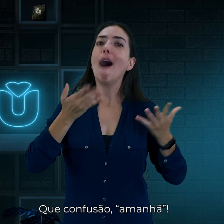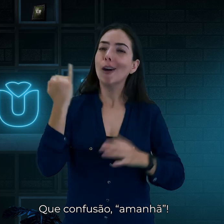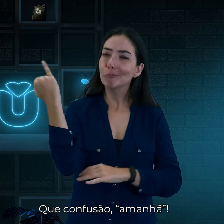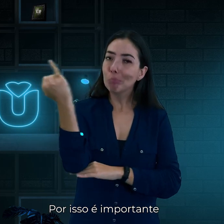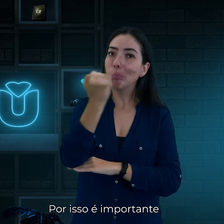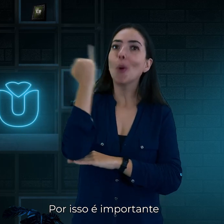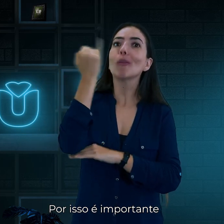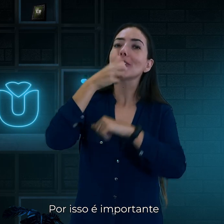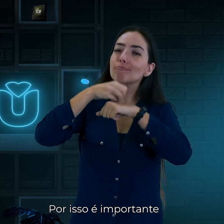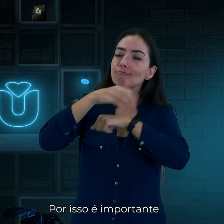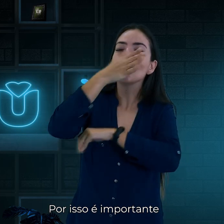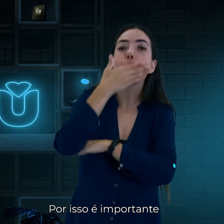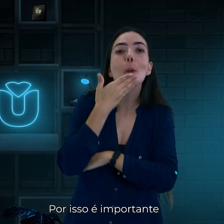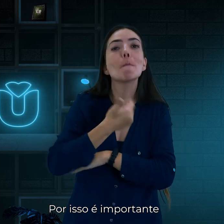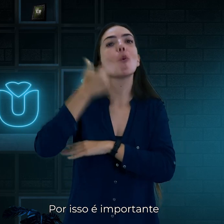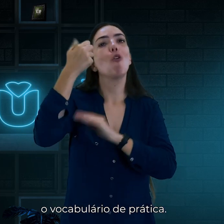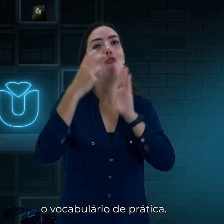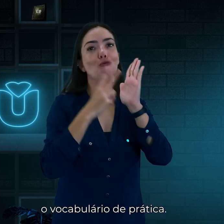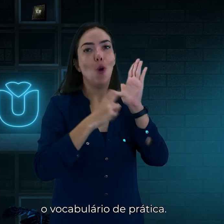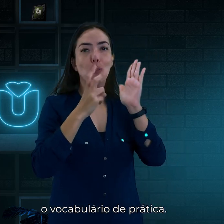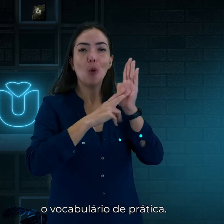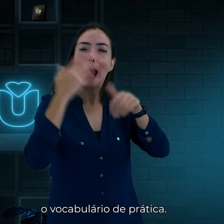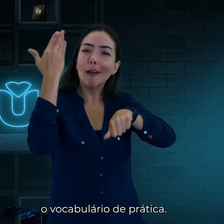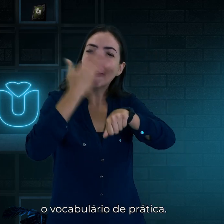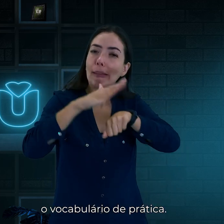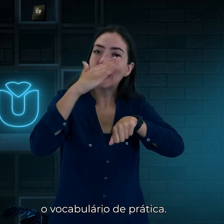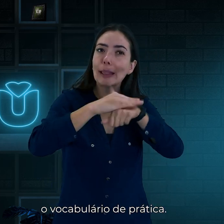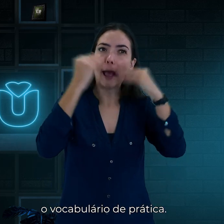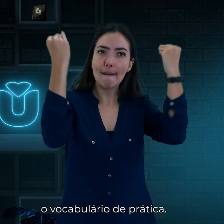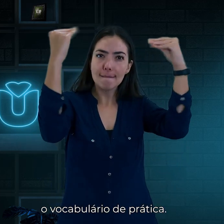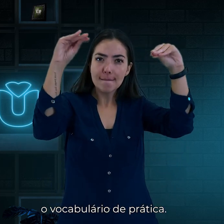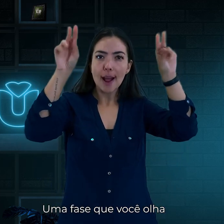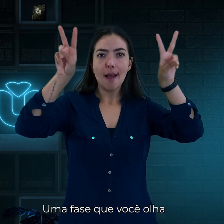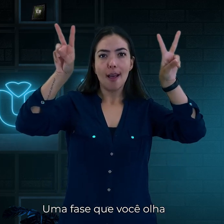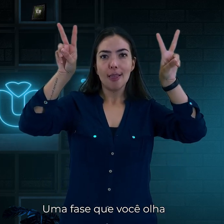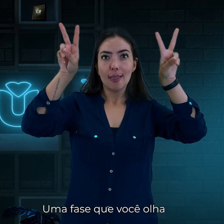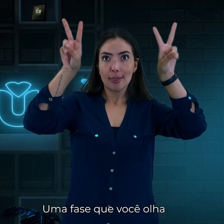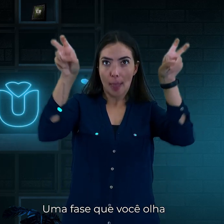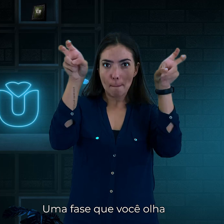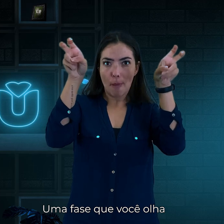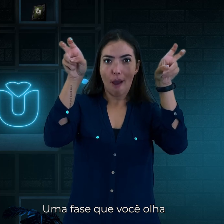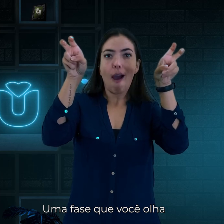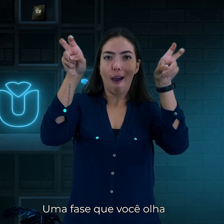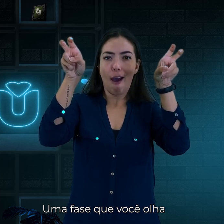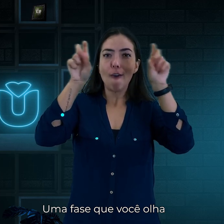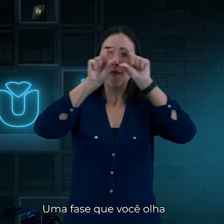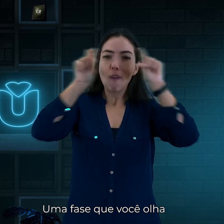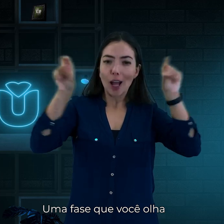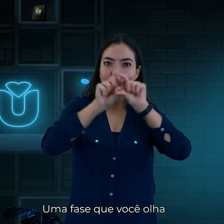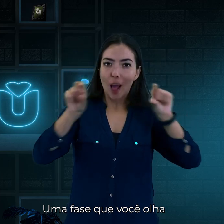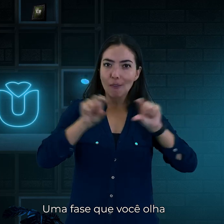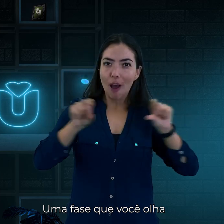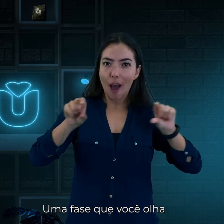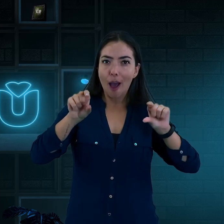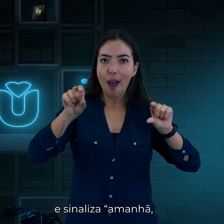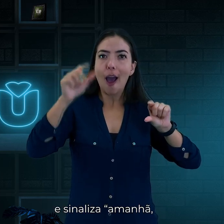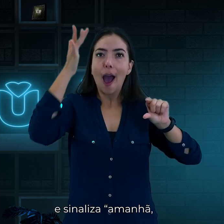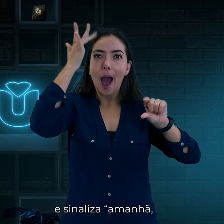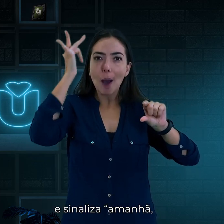Por isso é importante o vocabulário de prática. Uma frase que você olha e sinaliza.